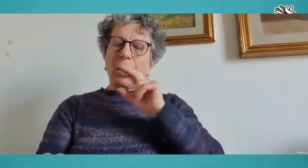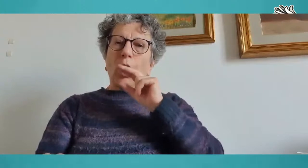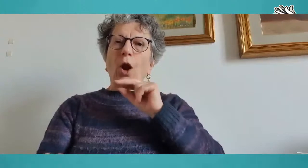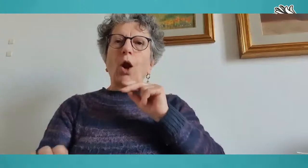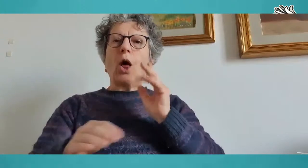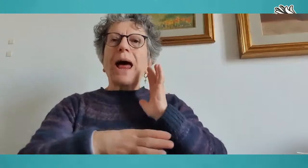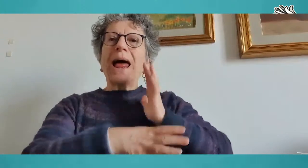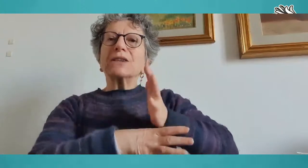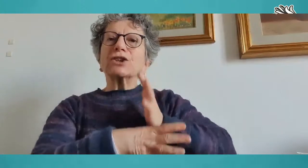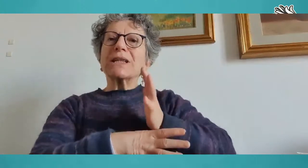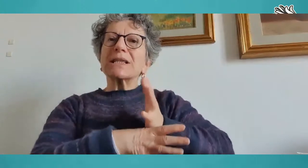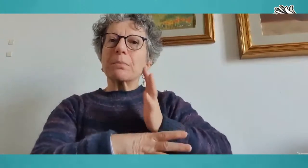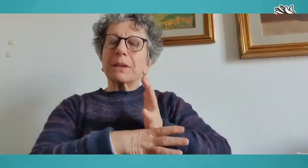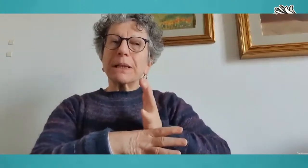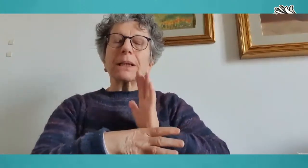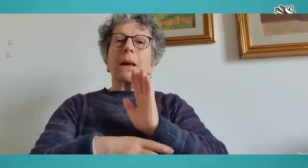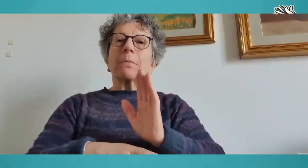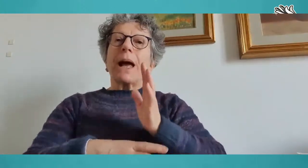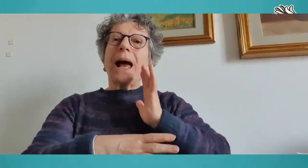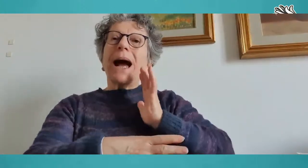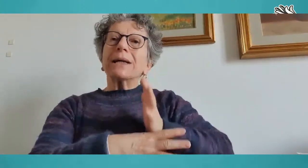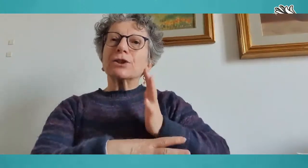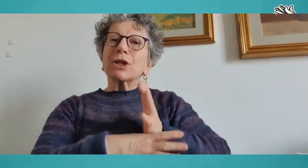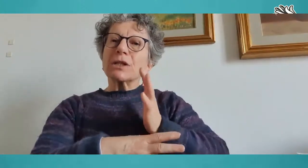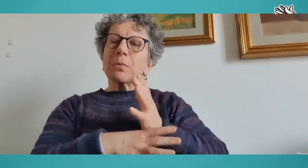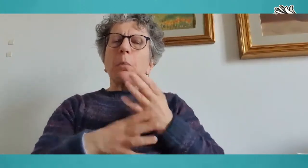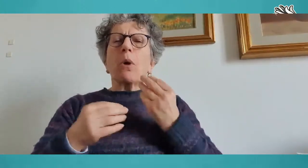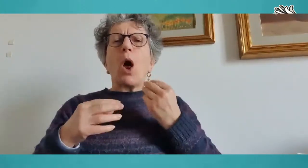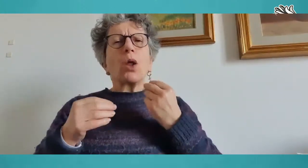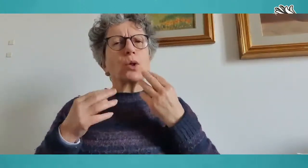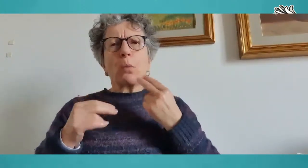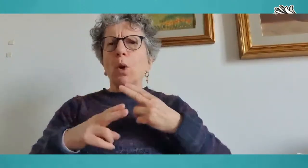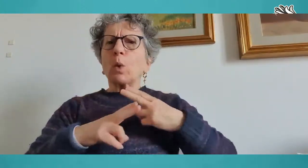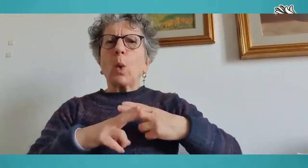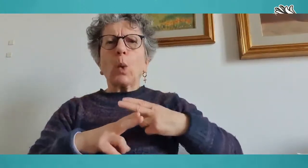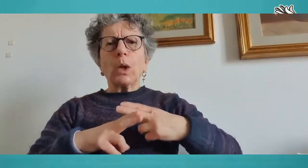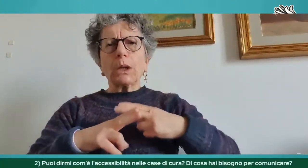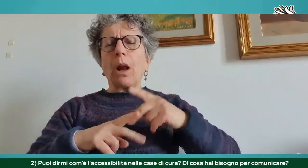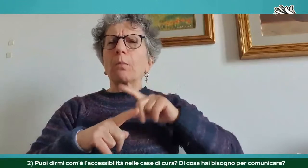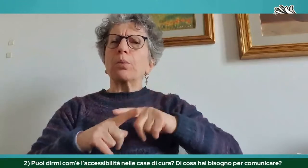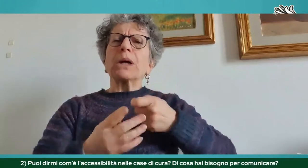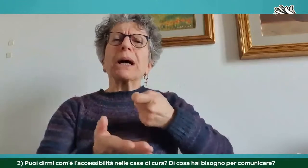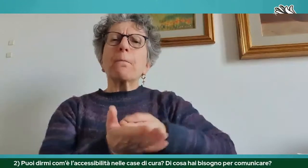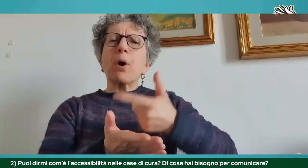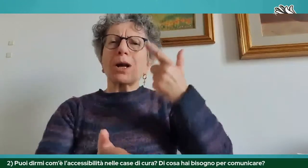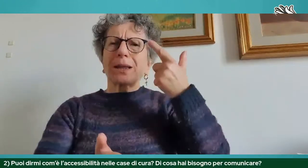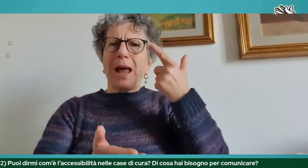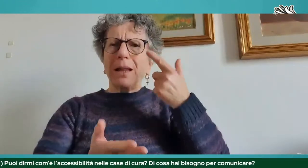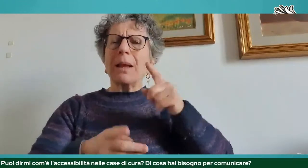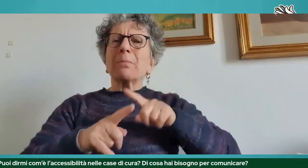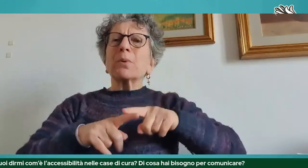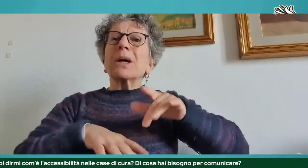Pera, è un cosa bella, è un cosa buona. Vada, puoi imparare.